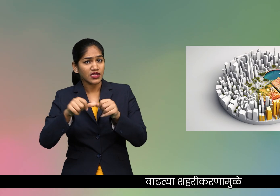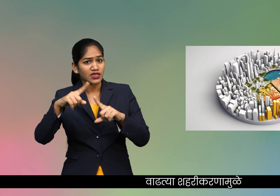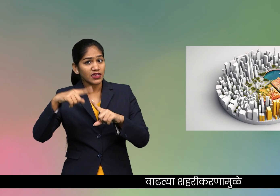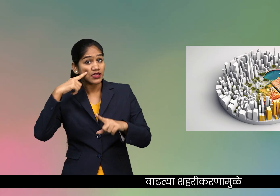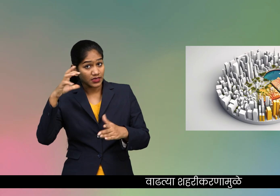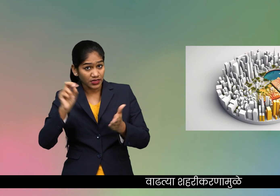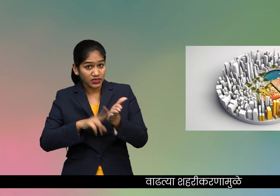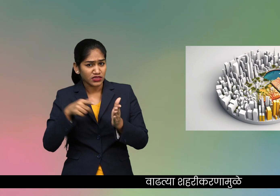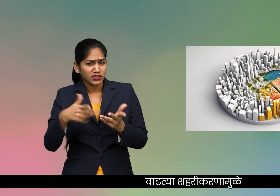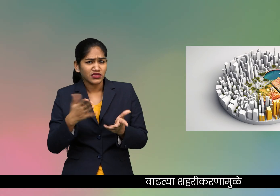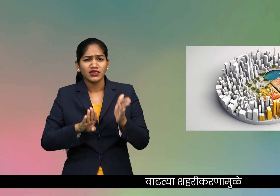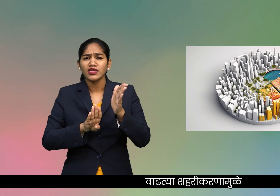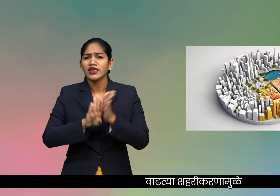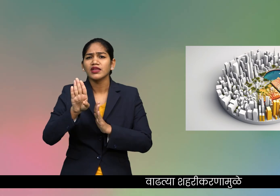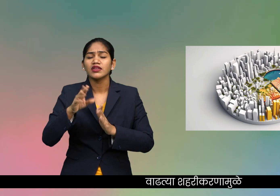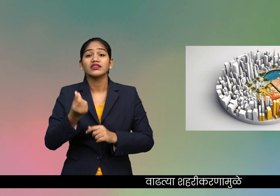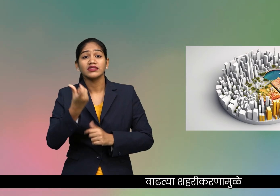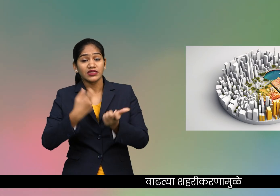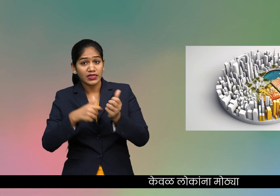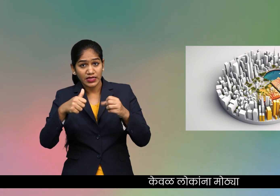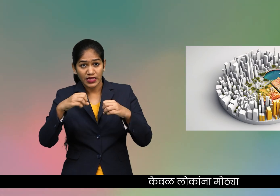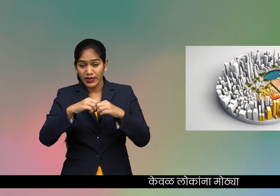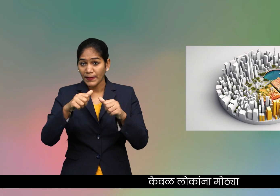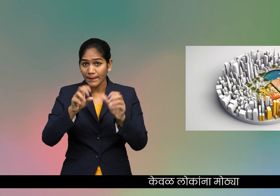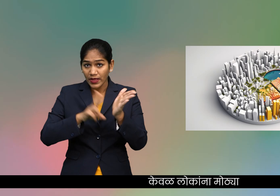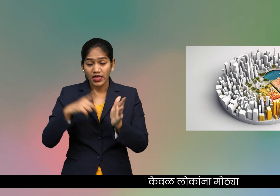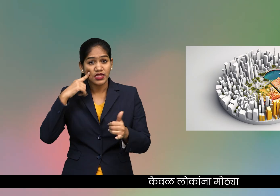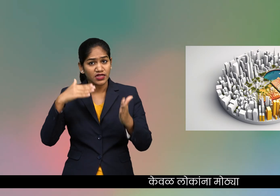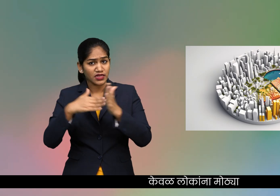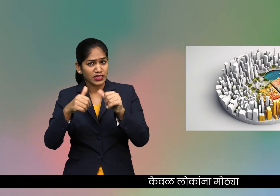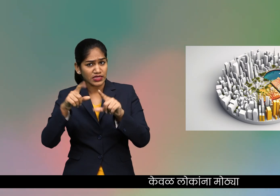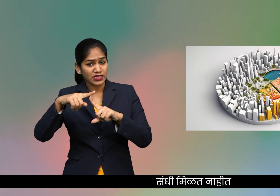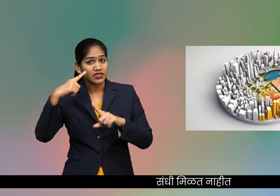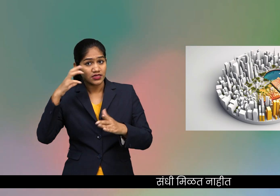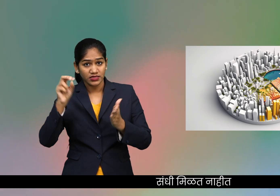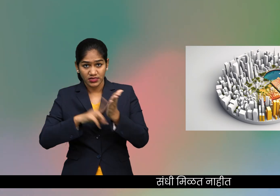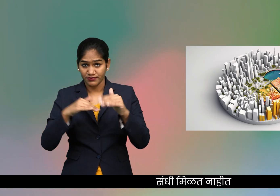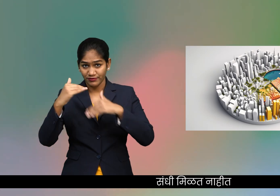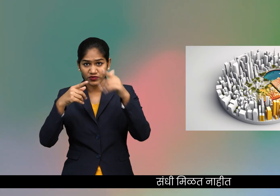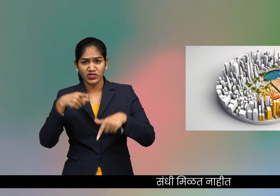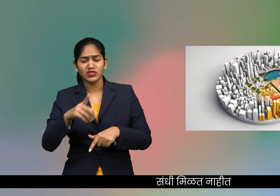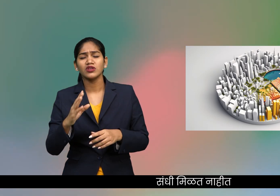वाढत्या शहरीकरणामुळे केवळ लोकांना मोठ्या संधी मिळत नाहीत,